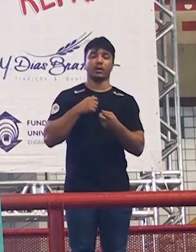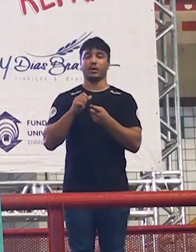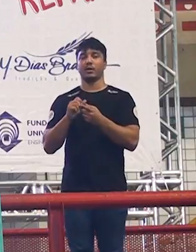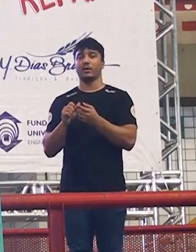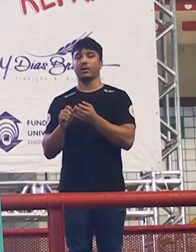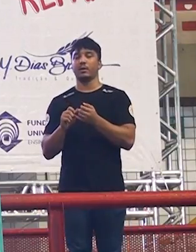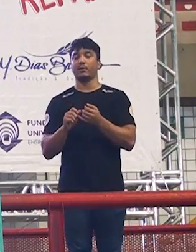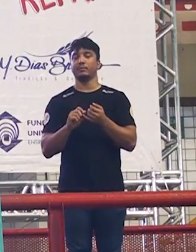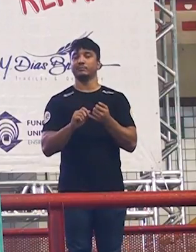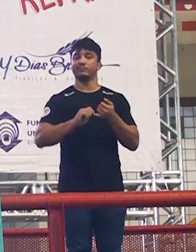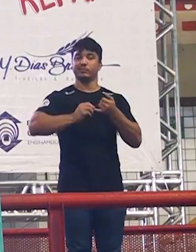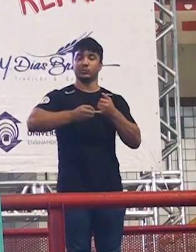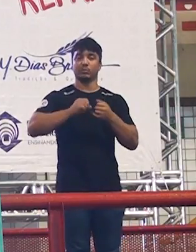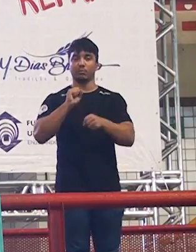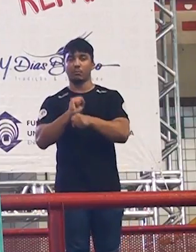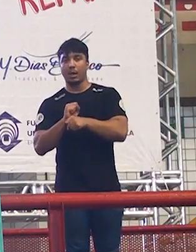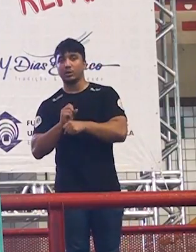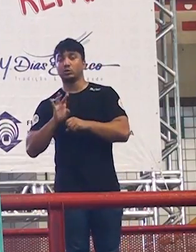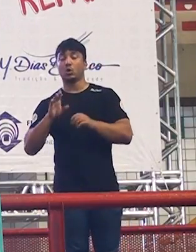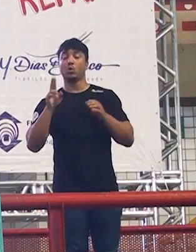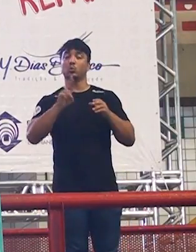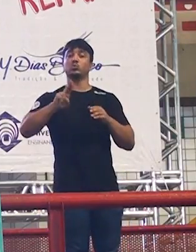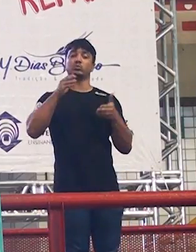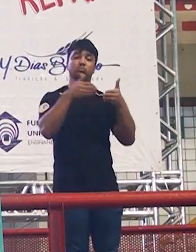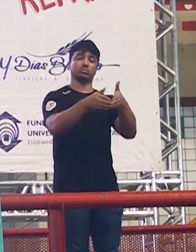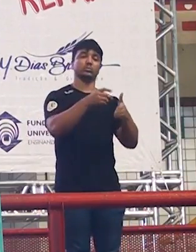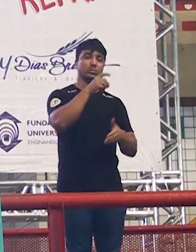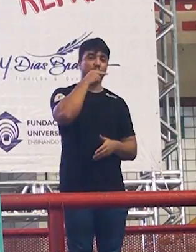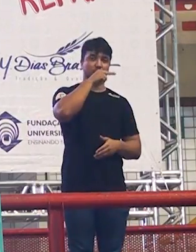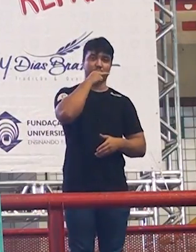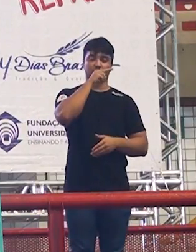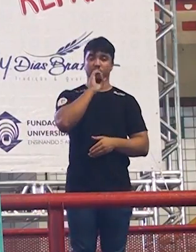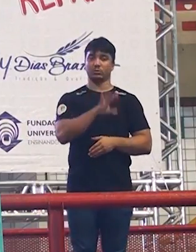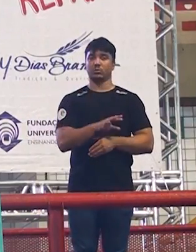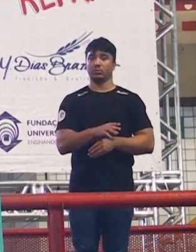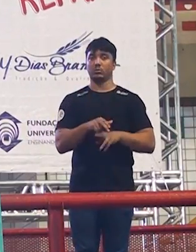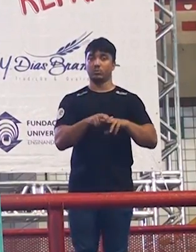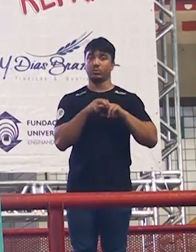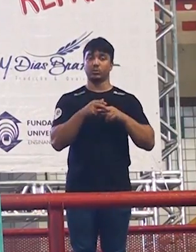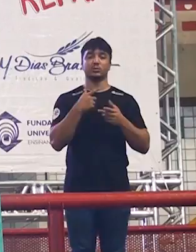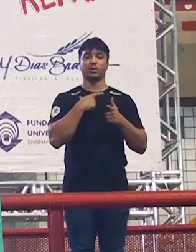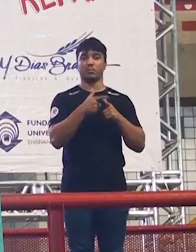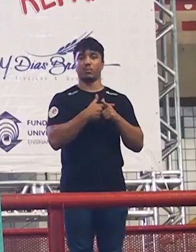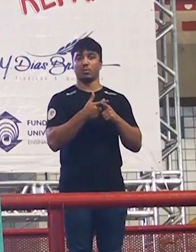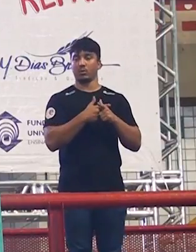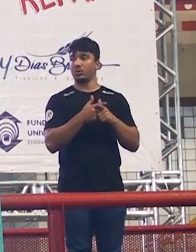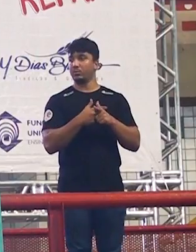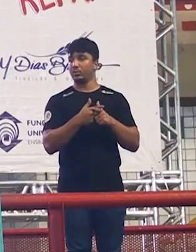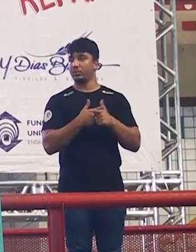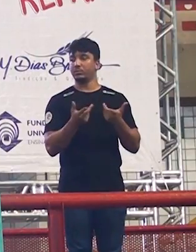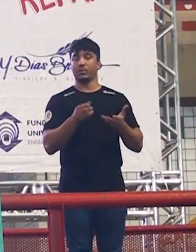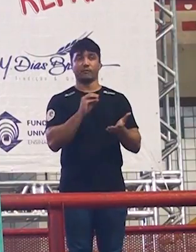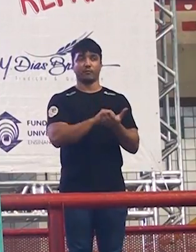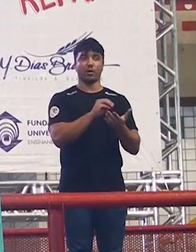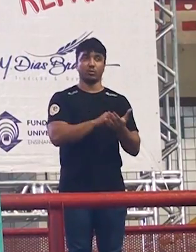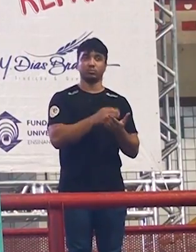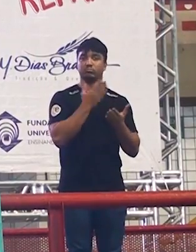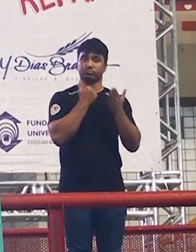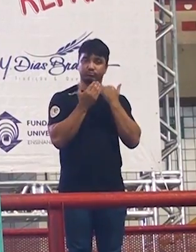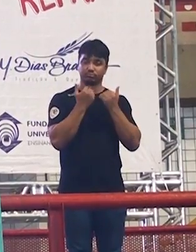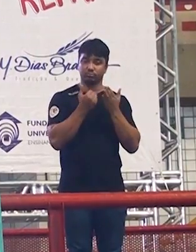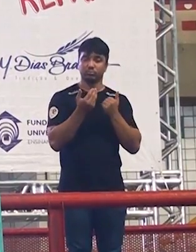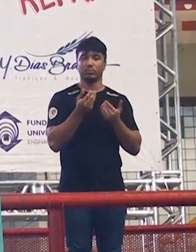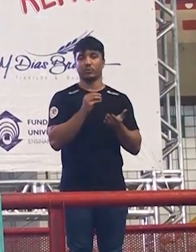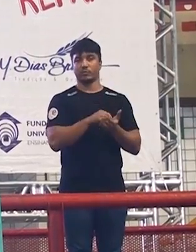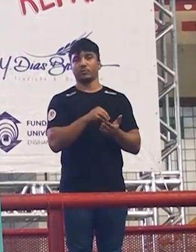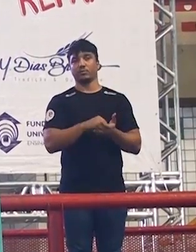feijão, deixa de plantar arroz para plantar cana, que é um negócio mais rentável. E aí você cria um problema para a agricultura, né? Vai faltar alimento.